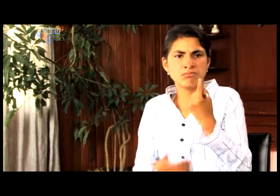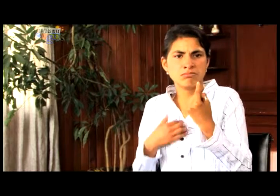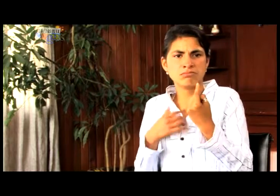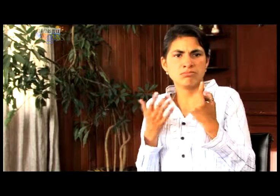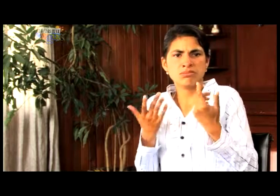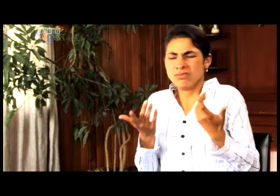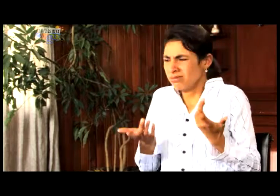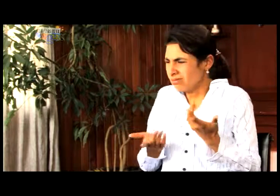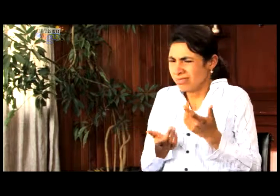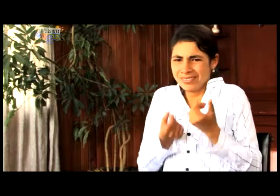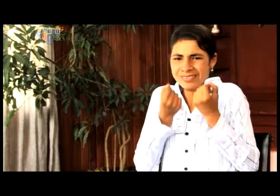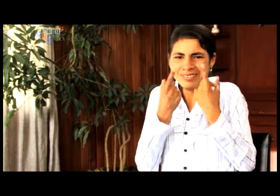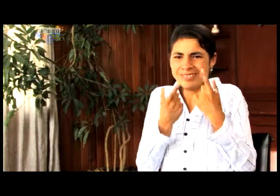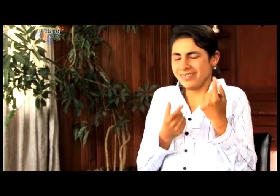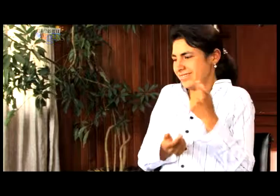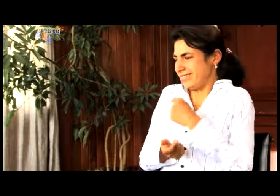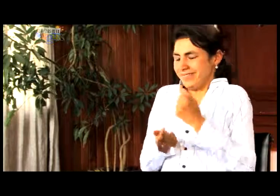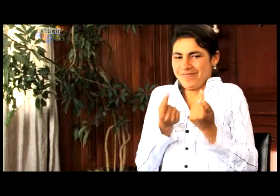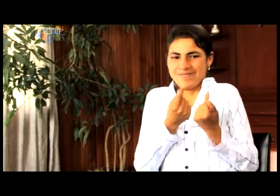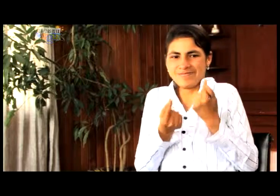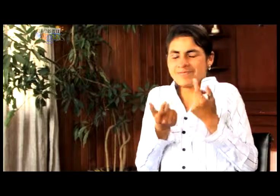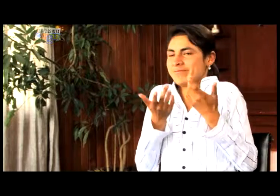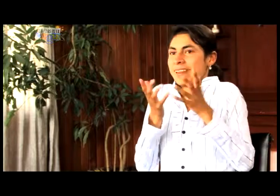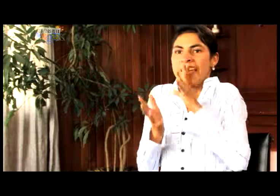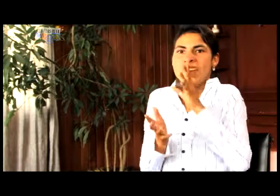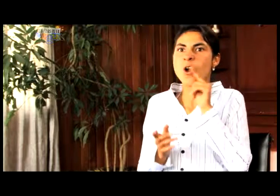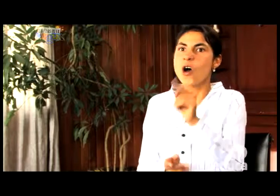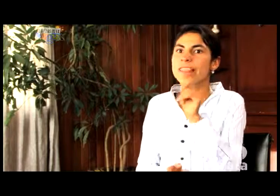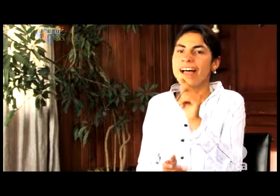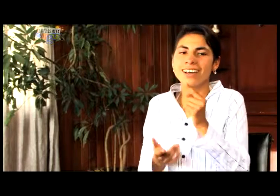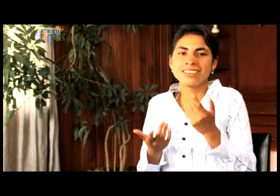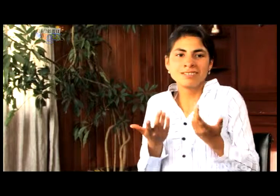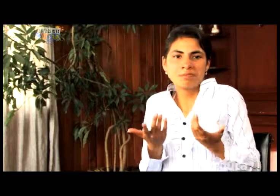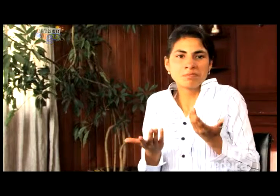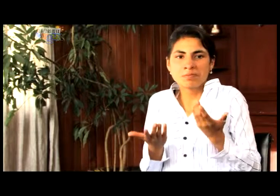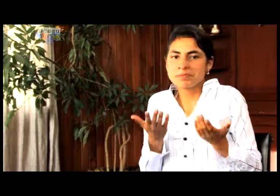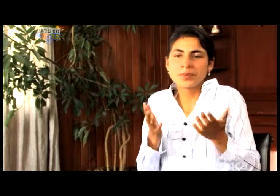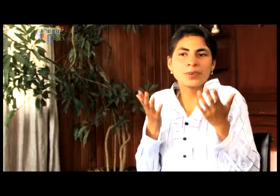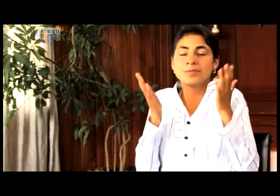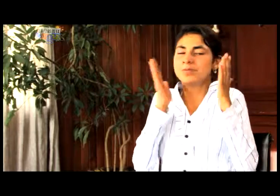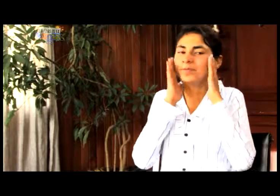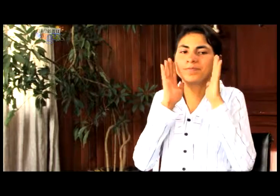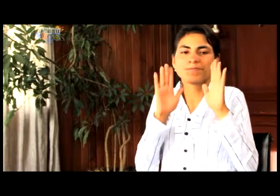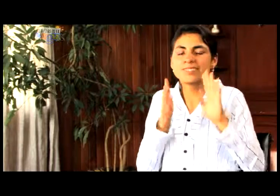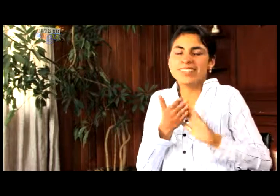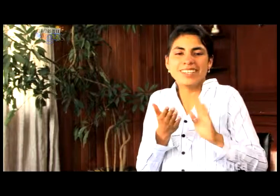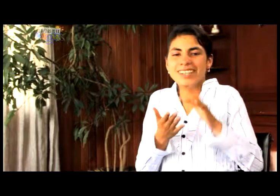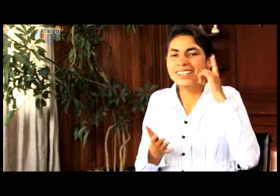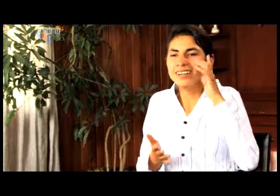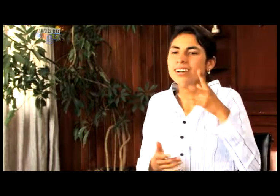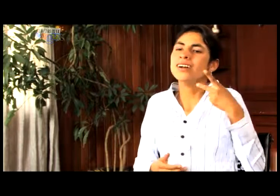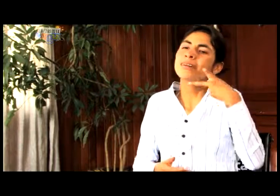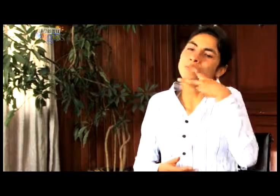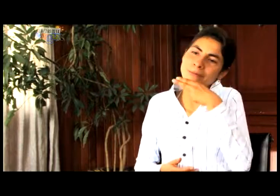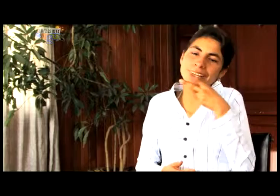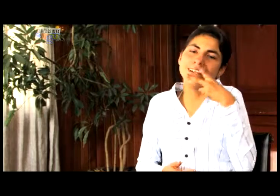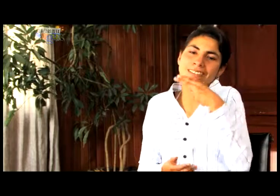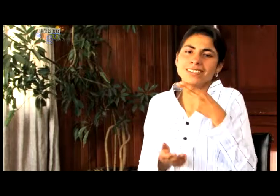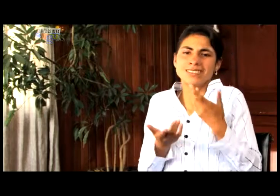Me volvía a dar la orden y no entendía. Le decía que era sorda y decían, mentira,